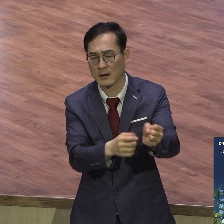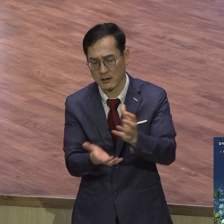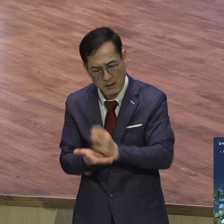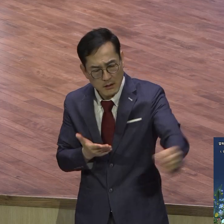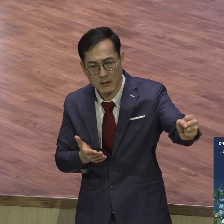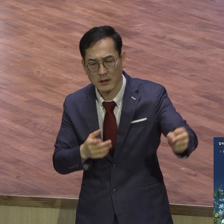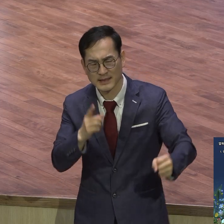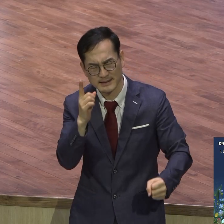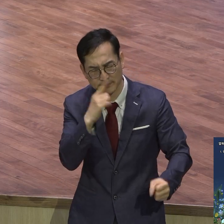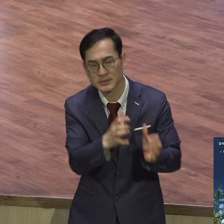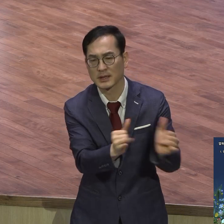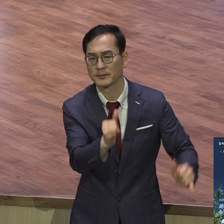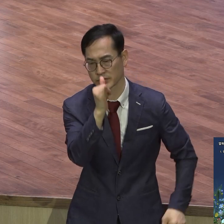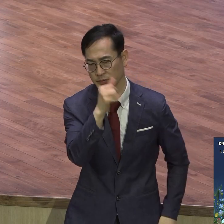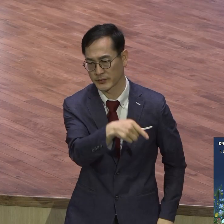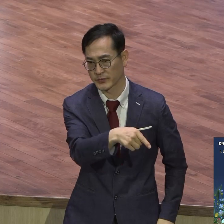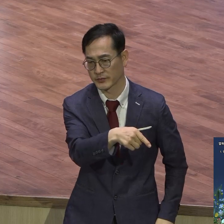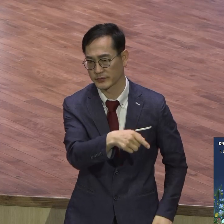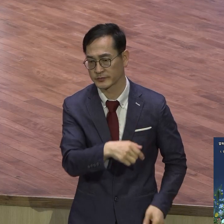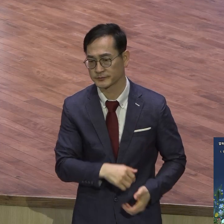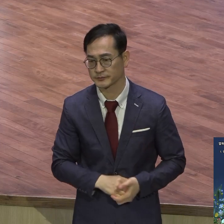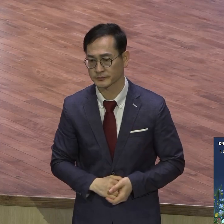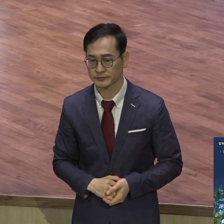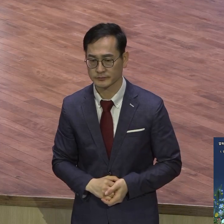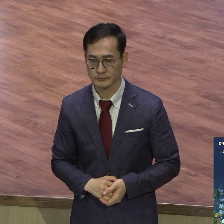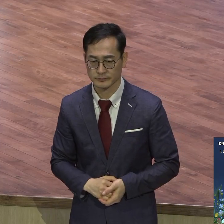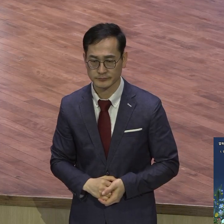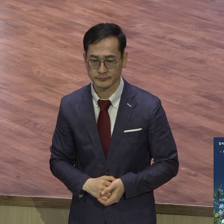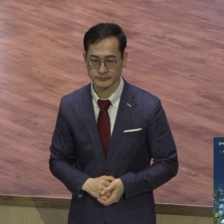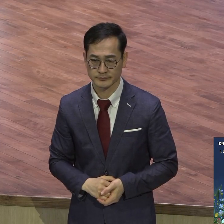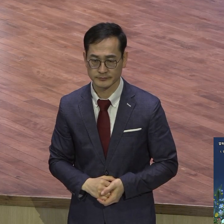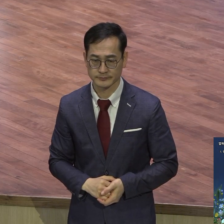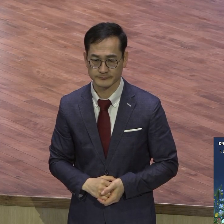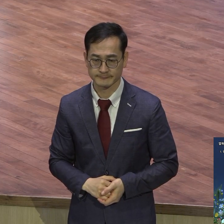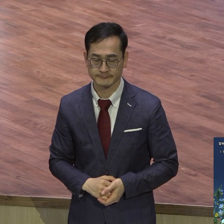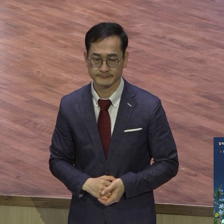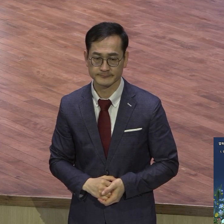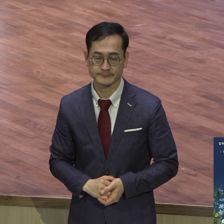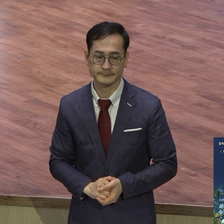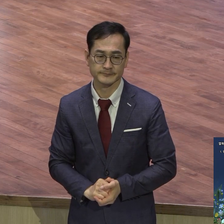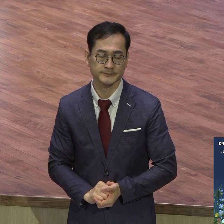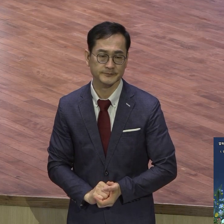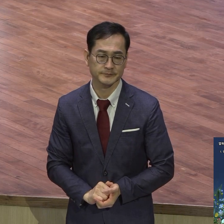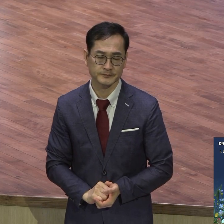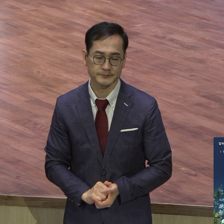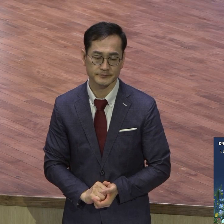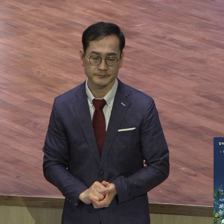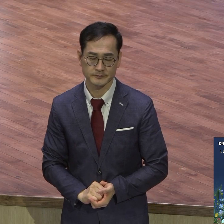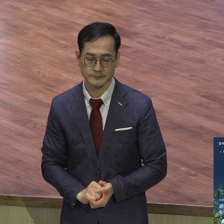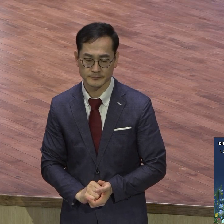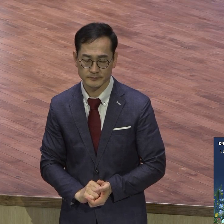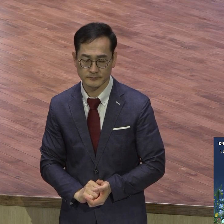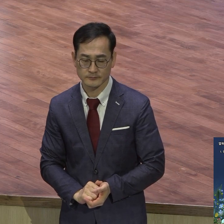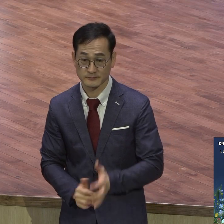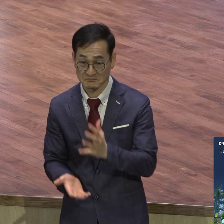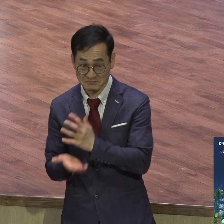이 나쁜 세력이 있다는 것을 본문에서 말씀하고 있어요. 그것이 바로